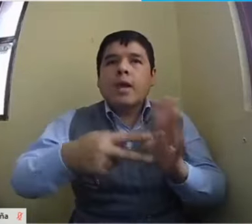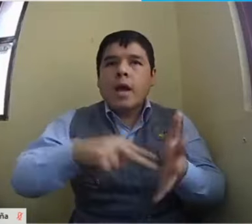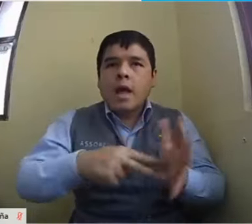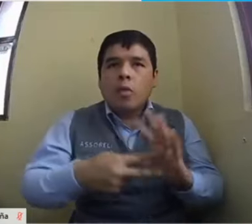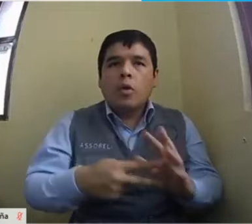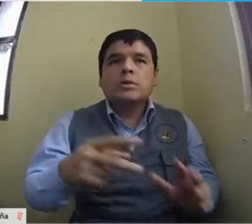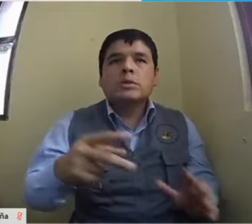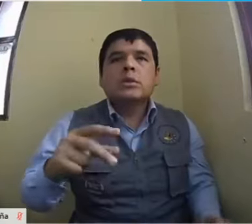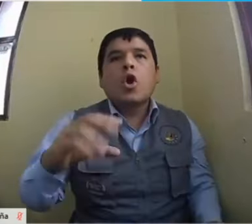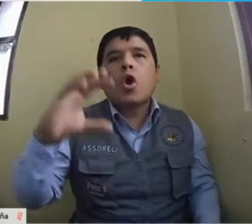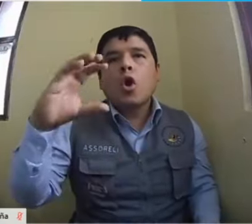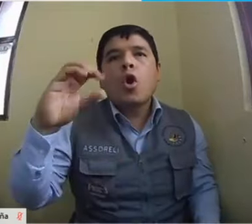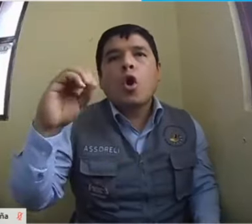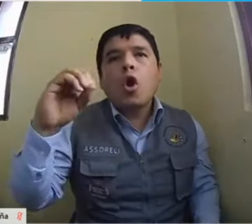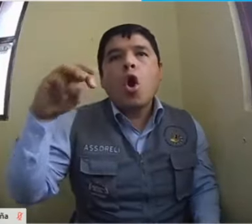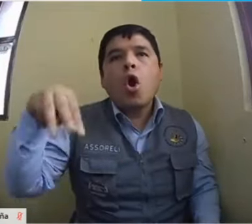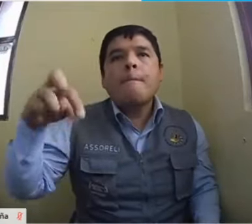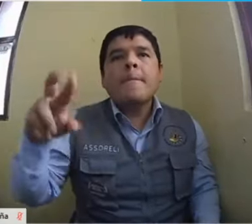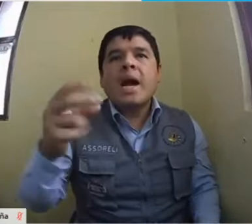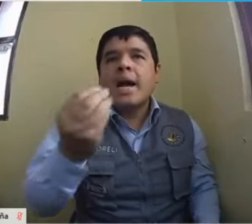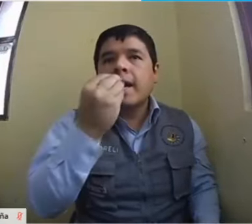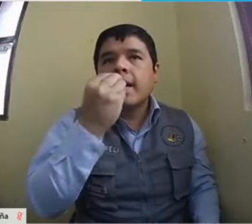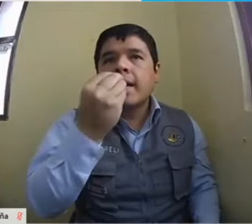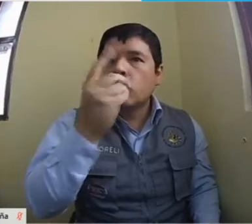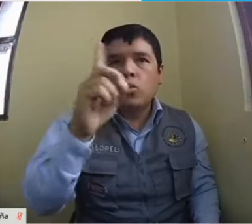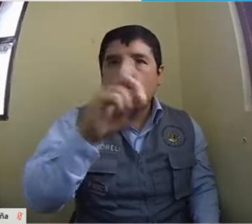porque tiene otro significado. Es comer.